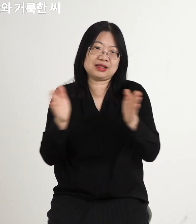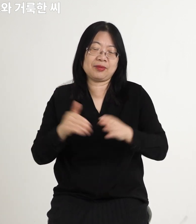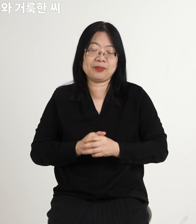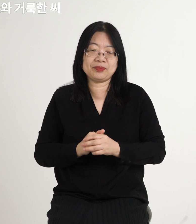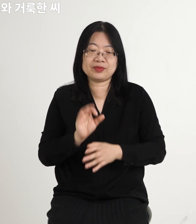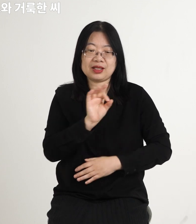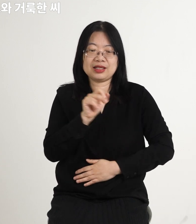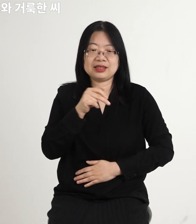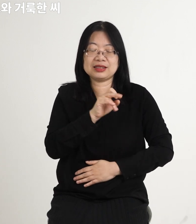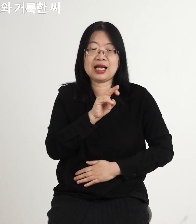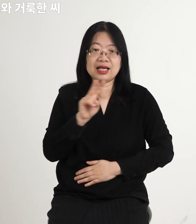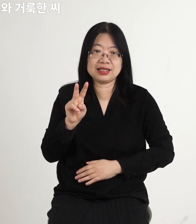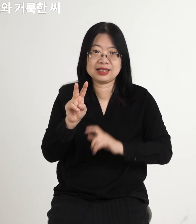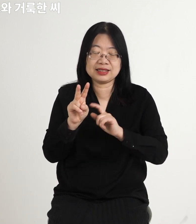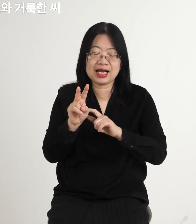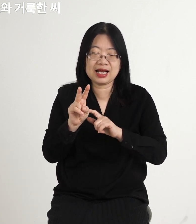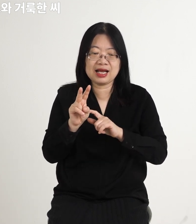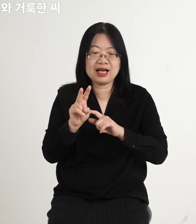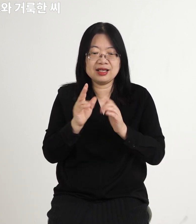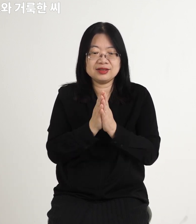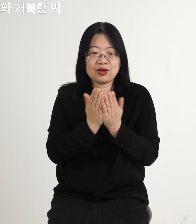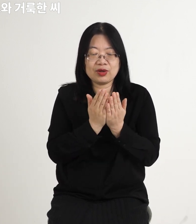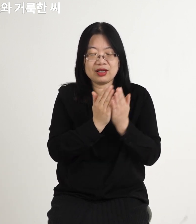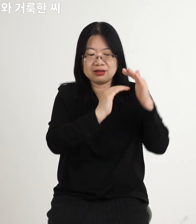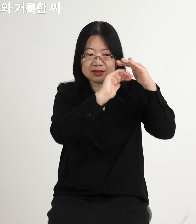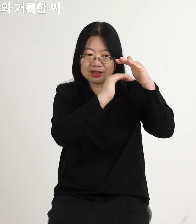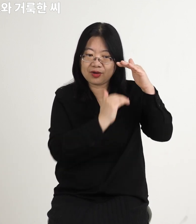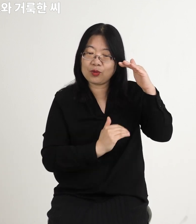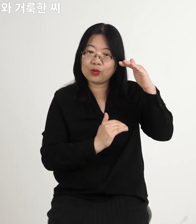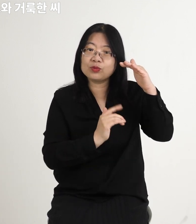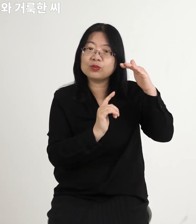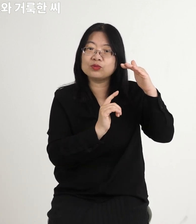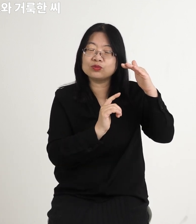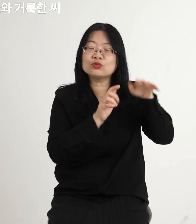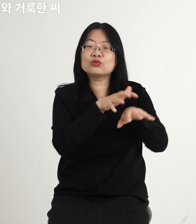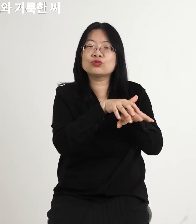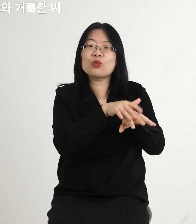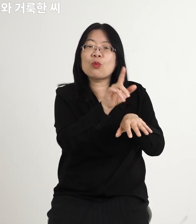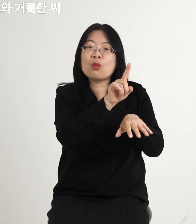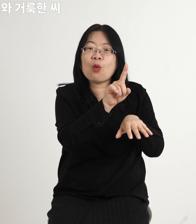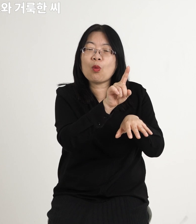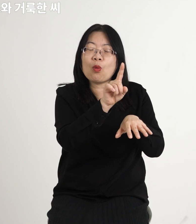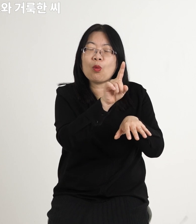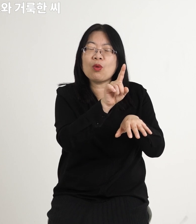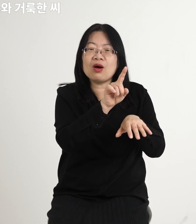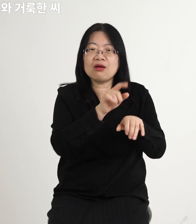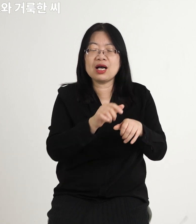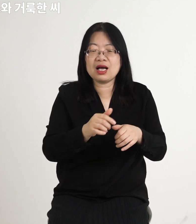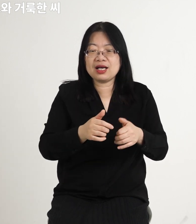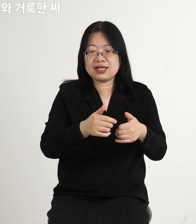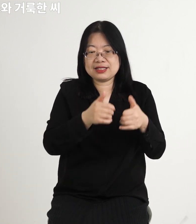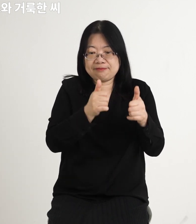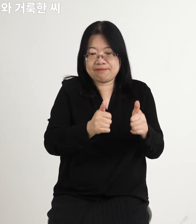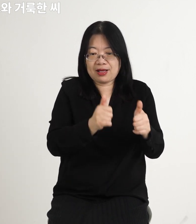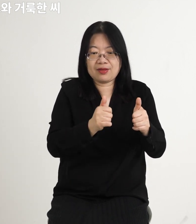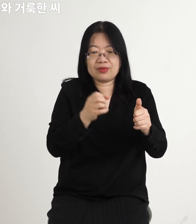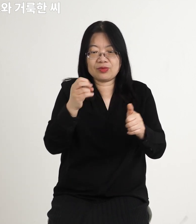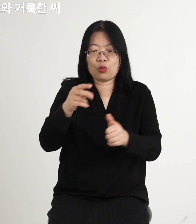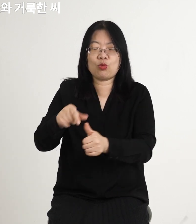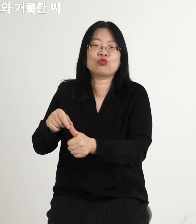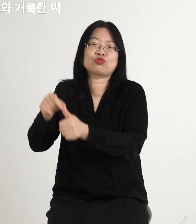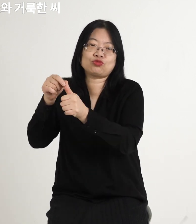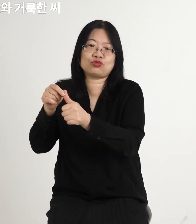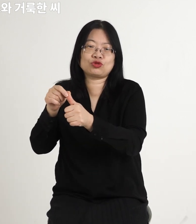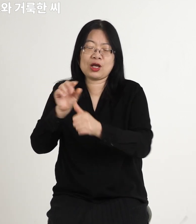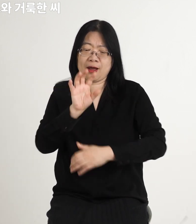일관된 그 패턴이 있습니다. 심판 그리고 구원입니다. 심판과 구원인데 이